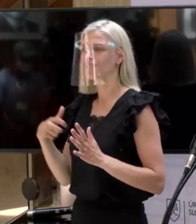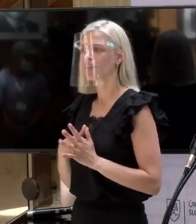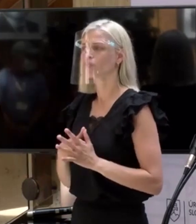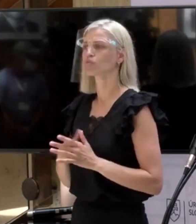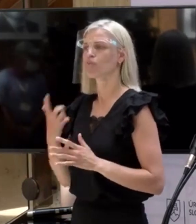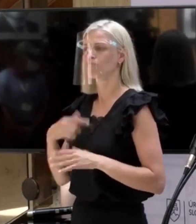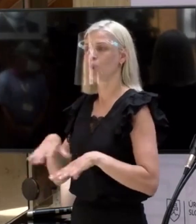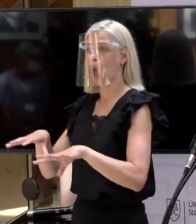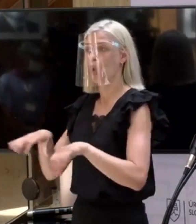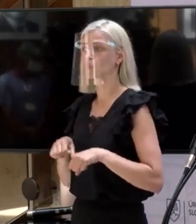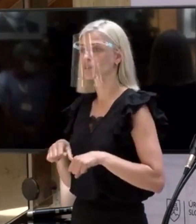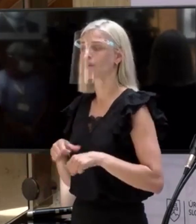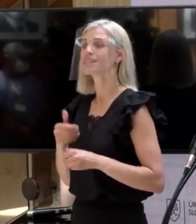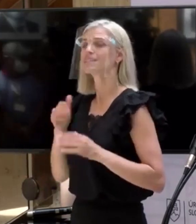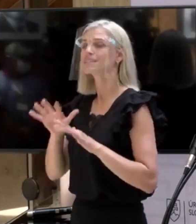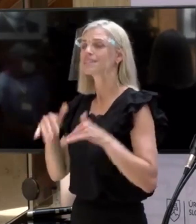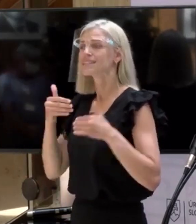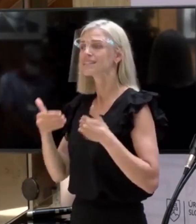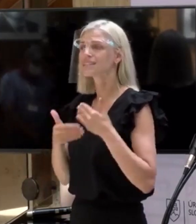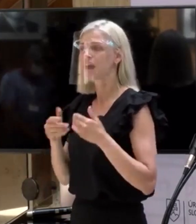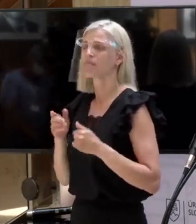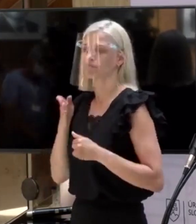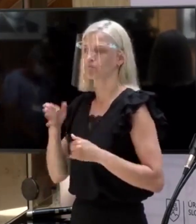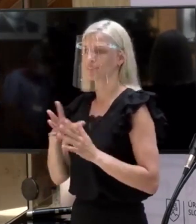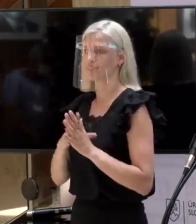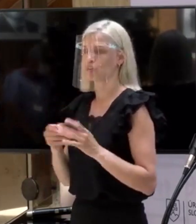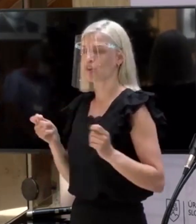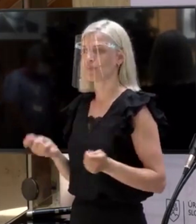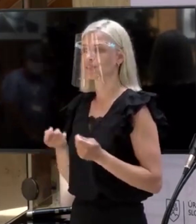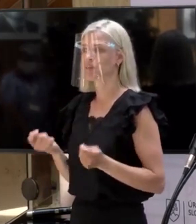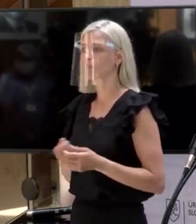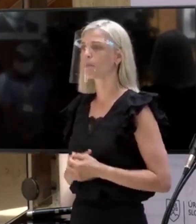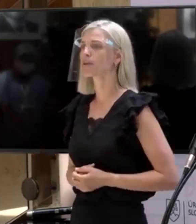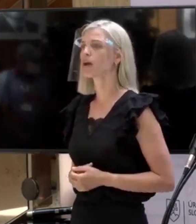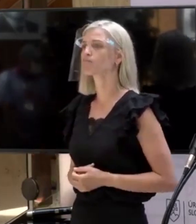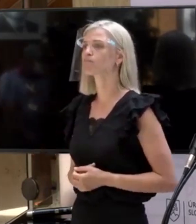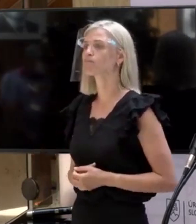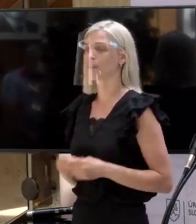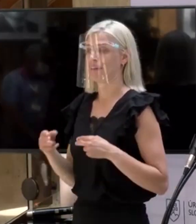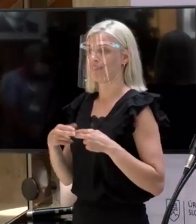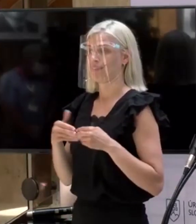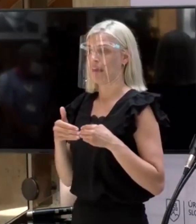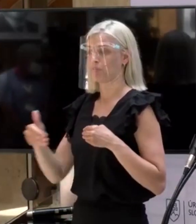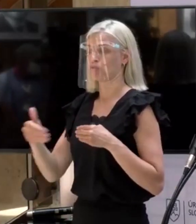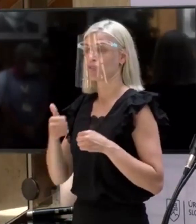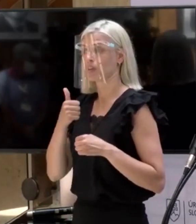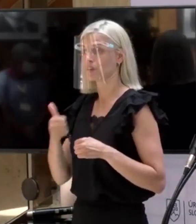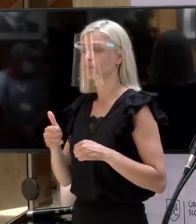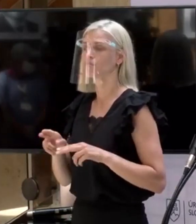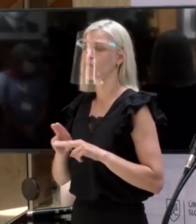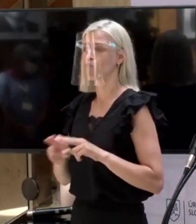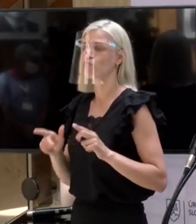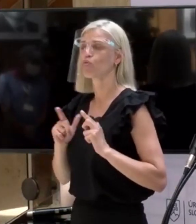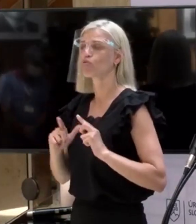sa uznieslo na tom, že s ním sa má konať začiatkom septembra. A v najbližších dňoch možno očakávať